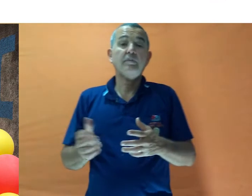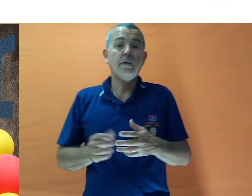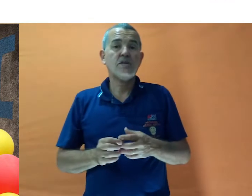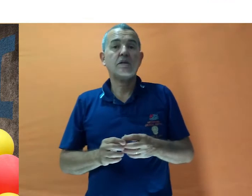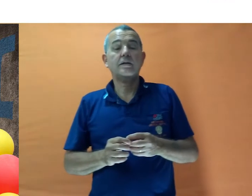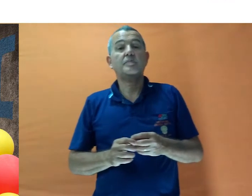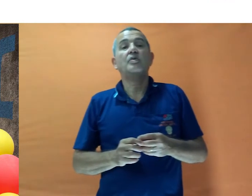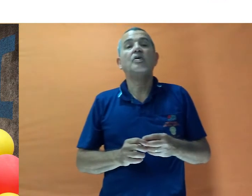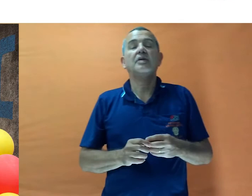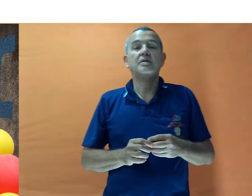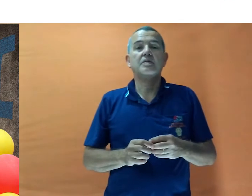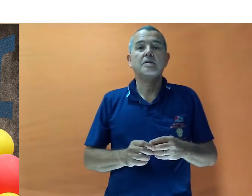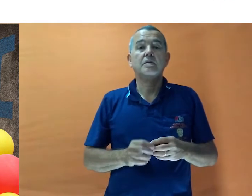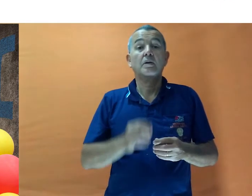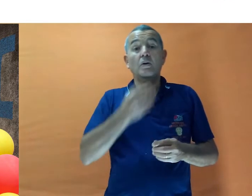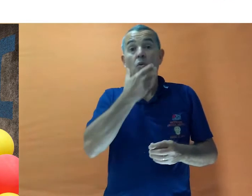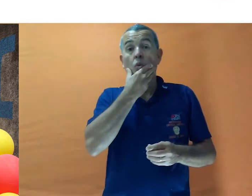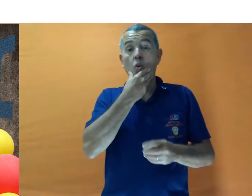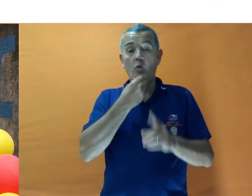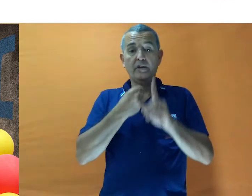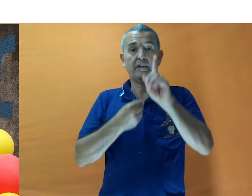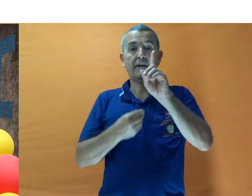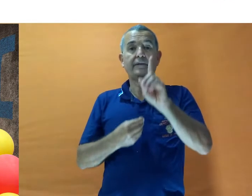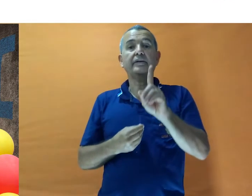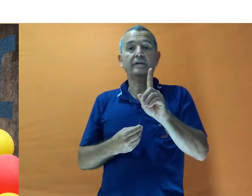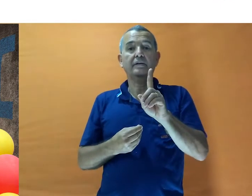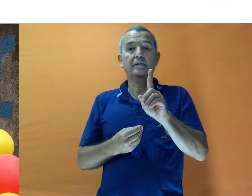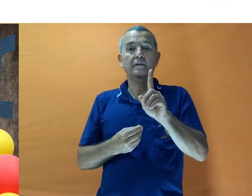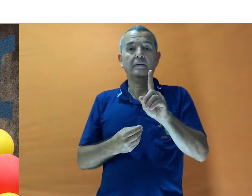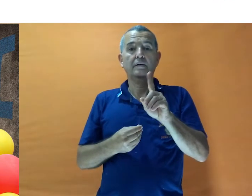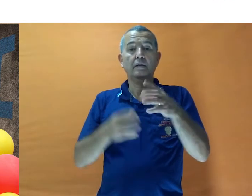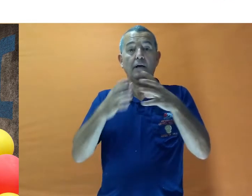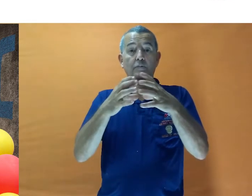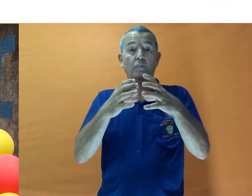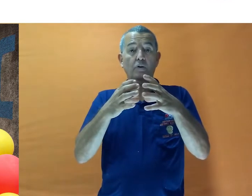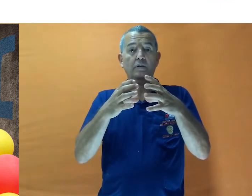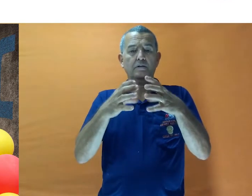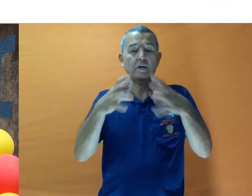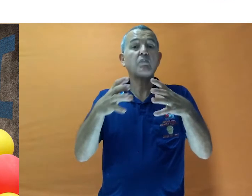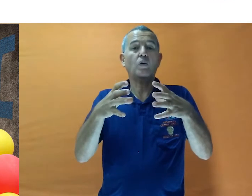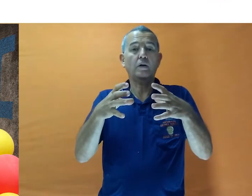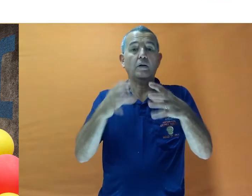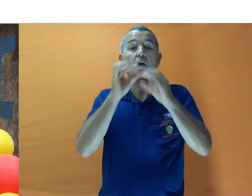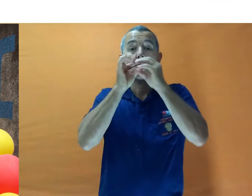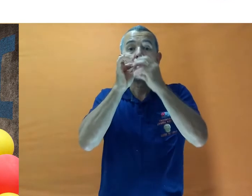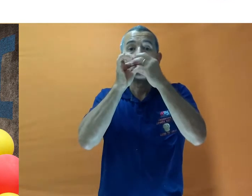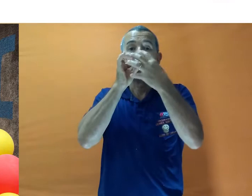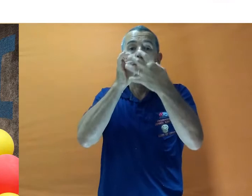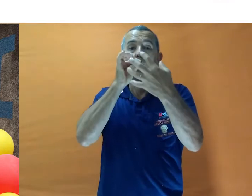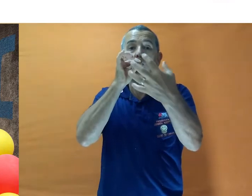Conhece a imagem das bolas? O nome está aqui. As bolas? Que bola?